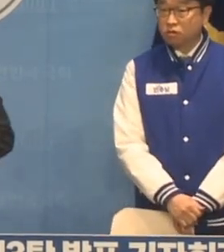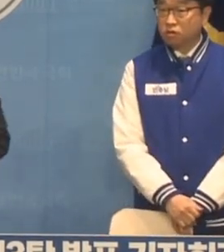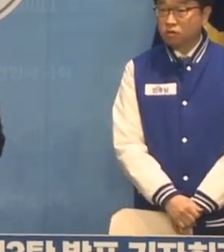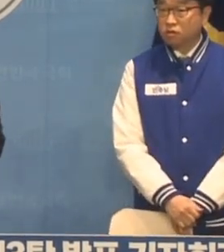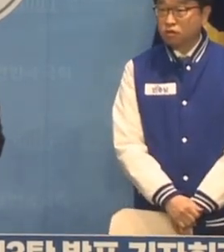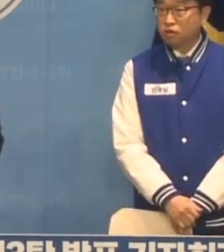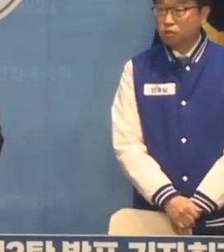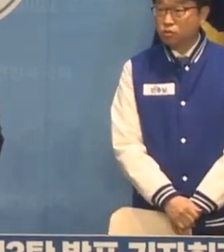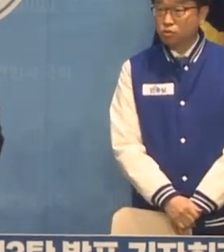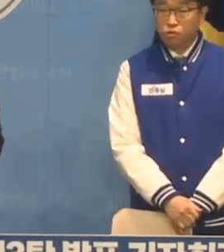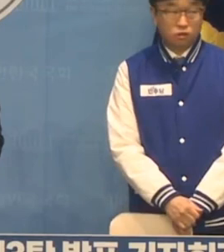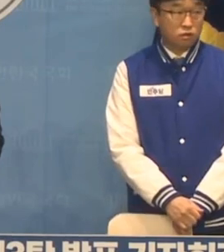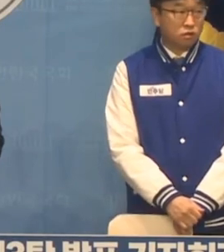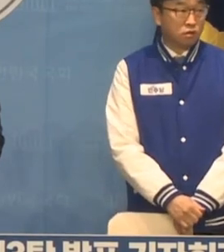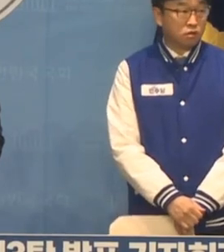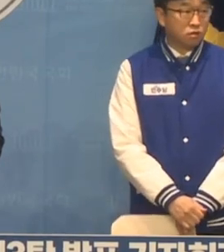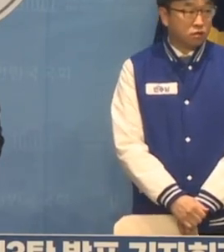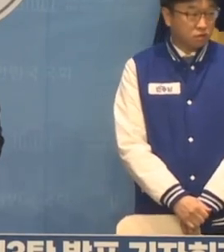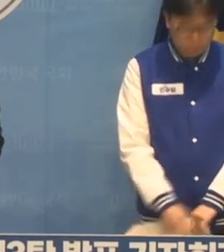그렇게.